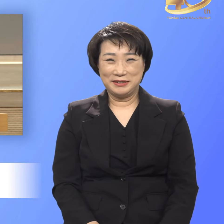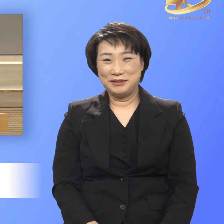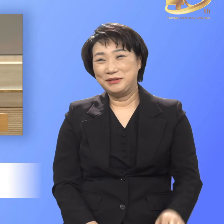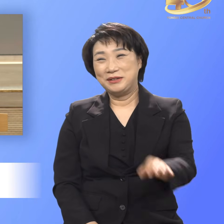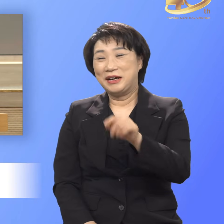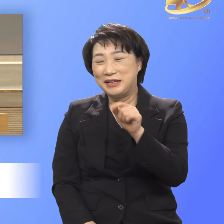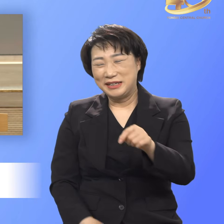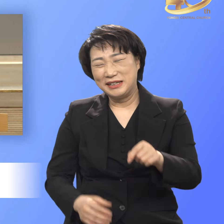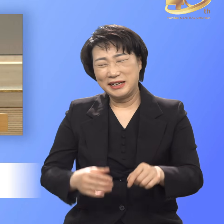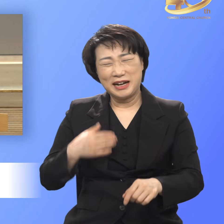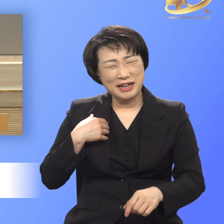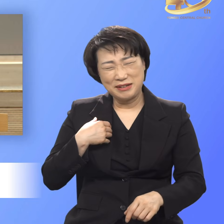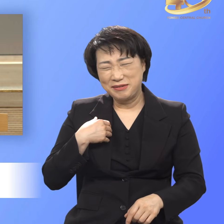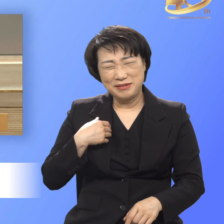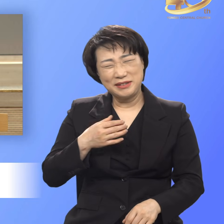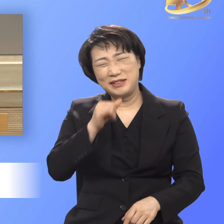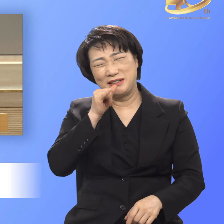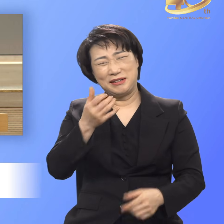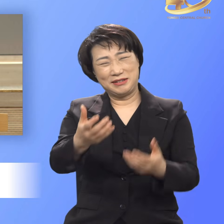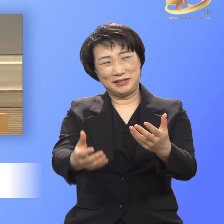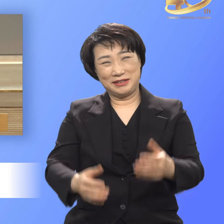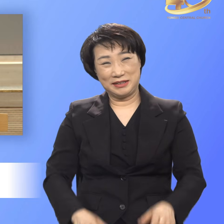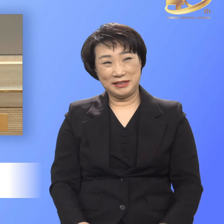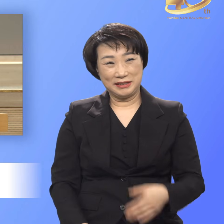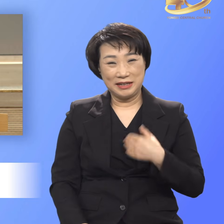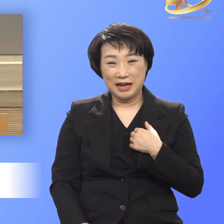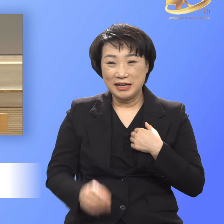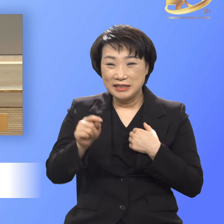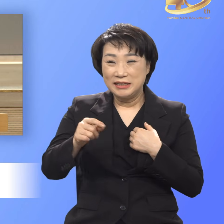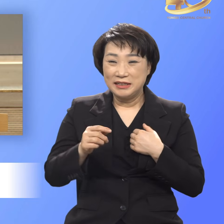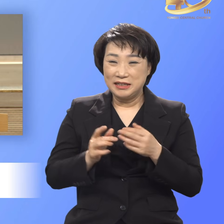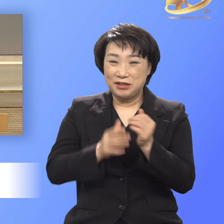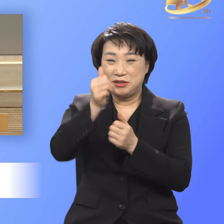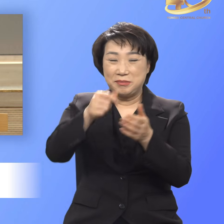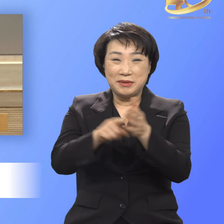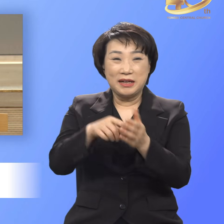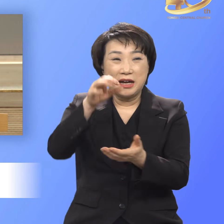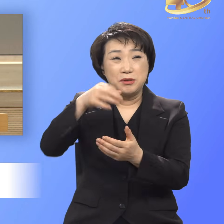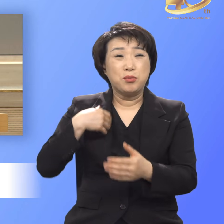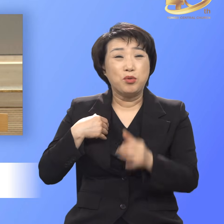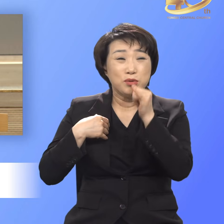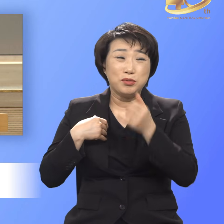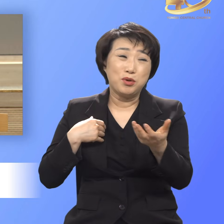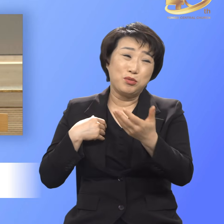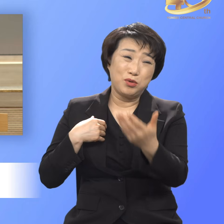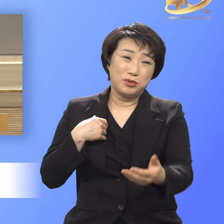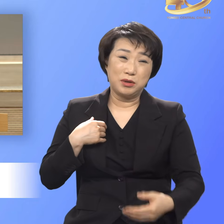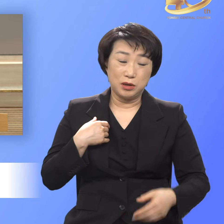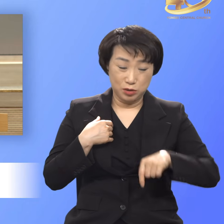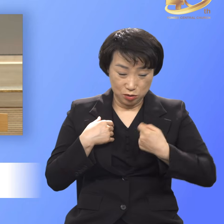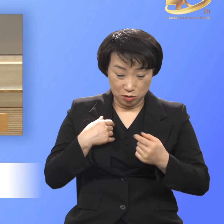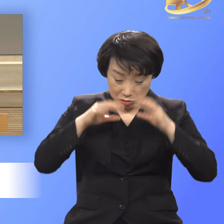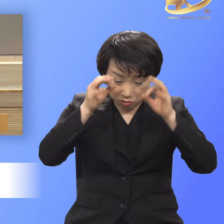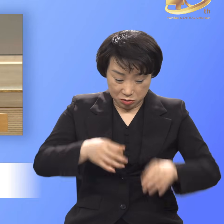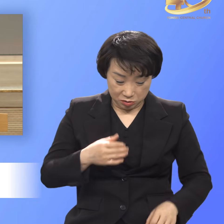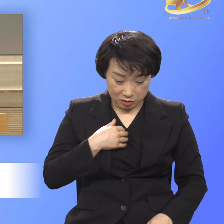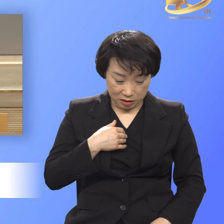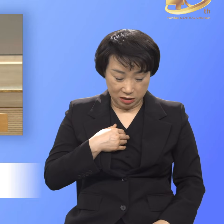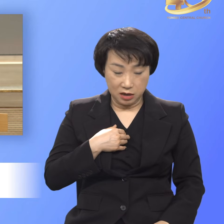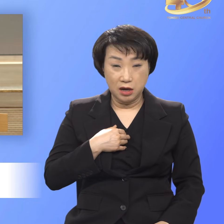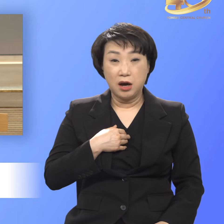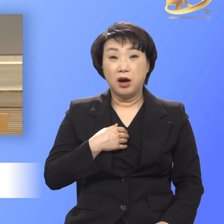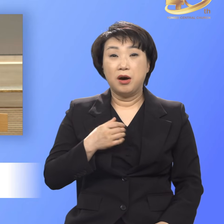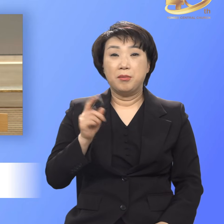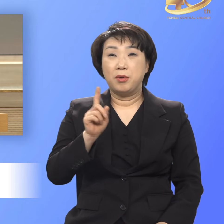우리가 그 가치를 몰라. 내가 그 가치를 몰라. 그냥 스스로 자기가 자기 가치를